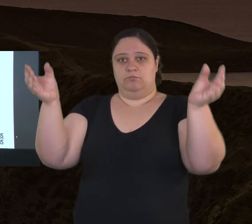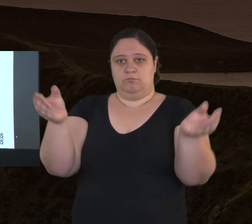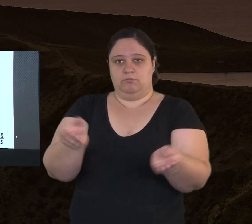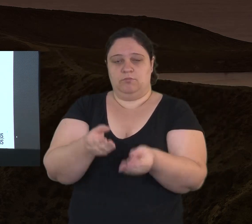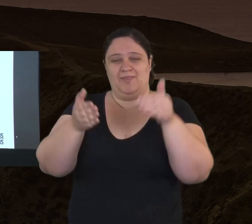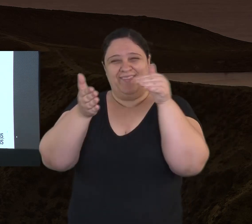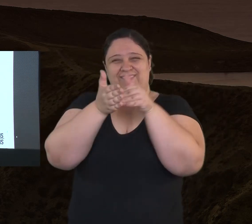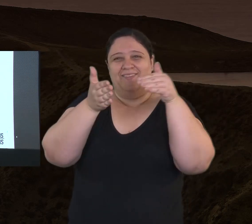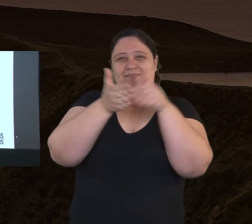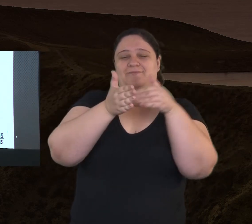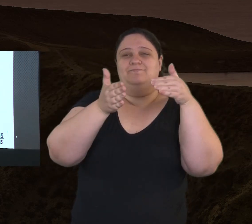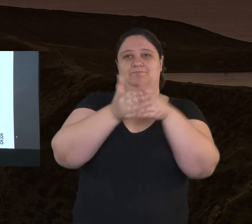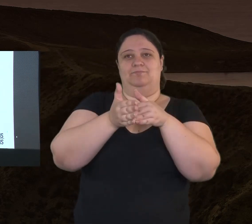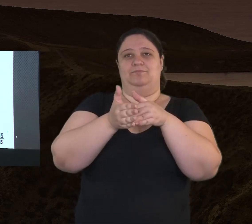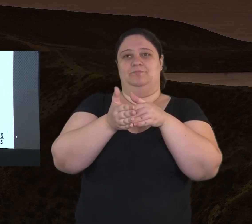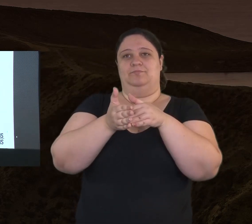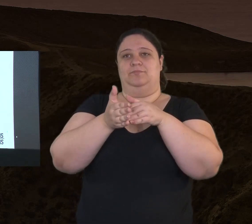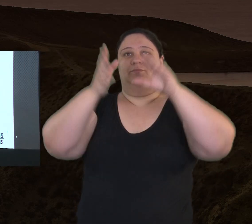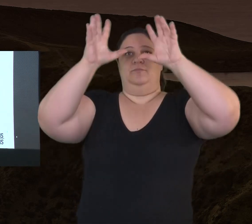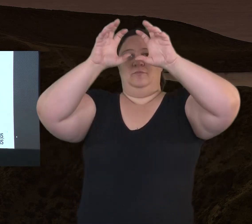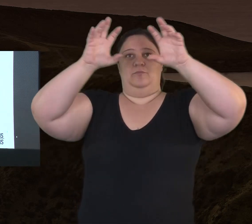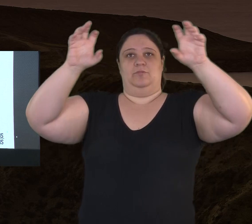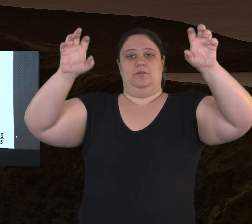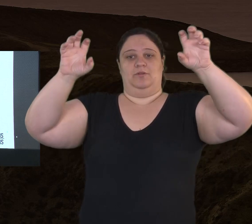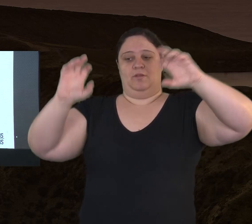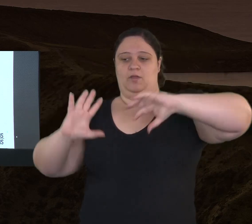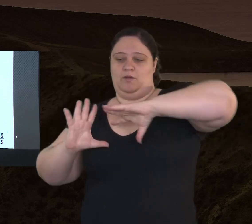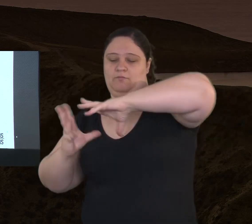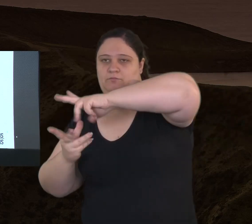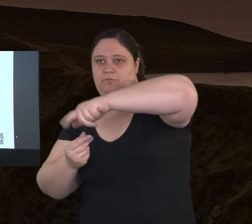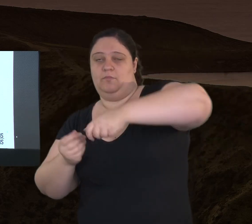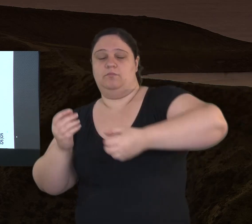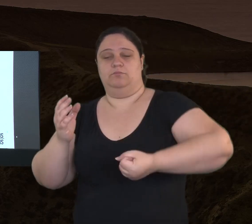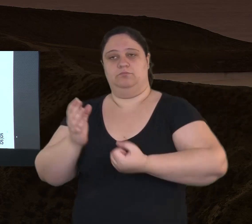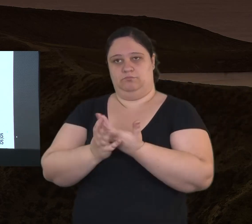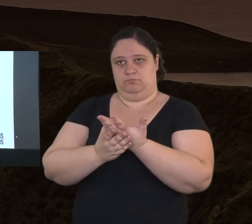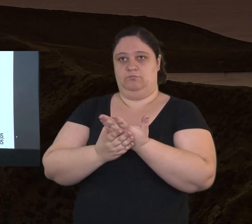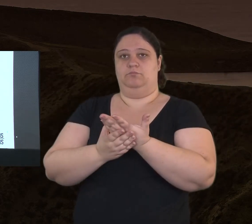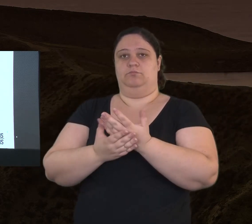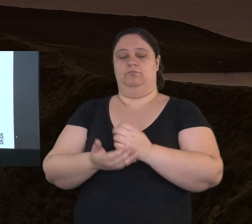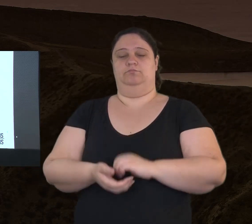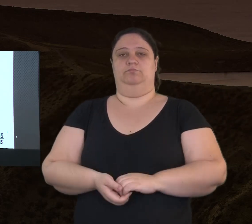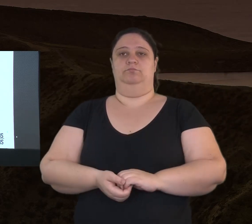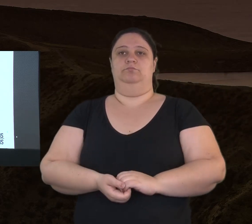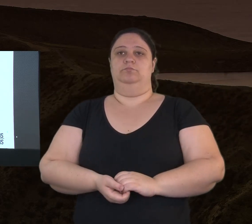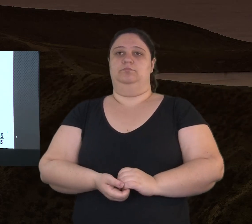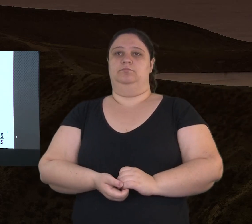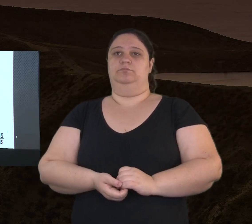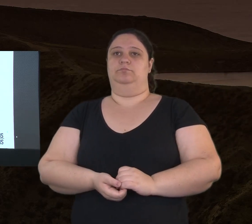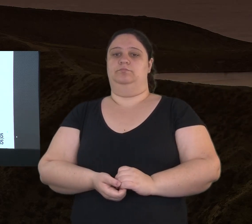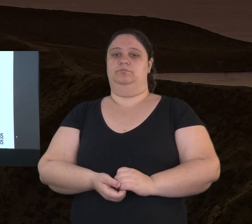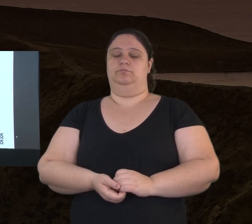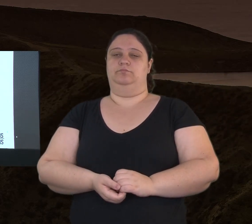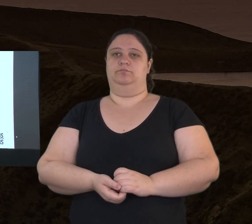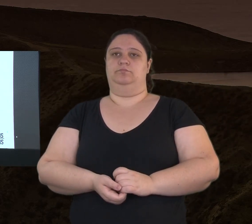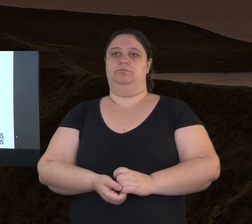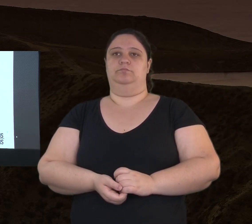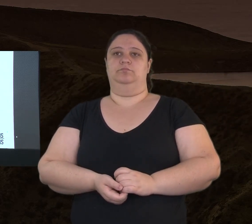dentro dos céus e da terra da criação, tá? Na criação. Muito